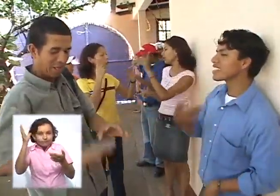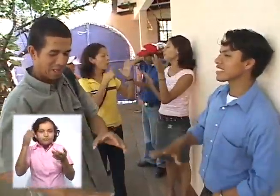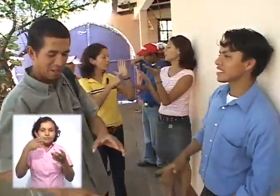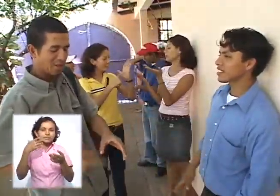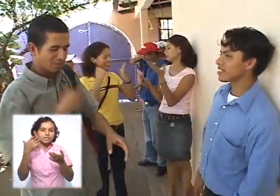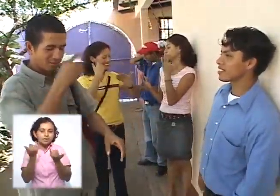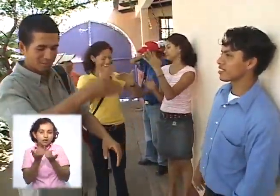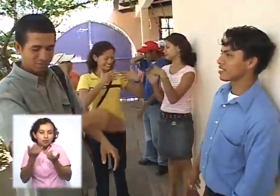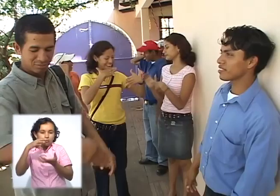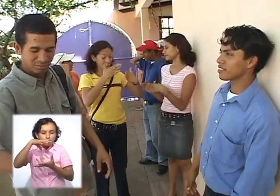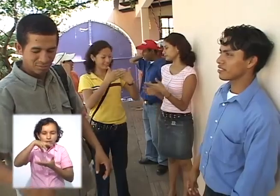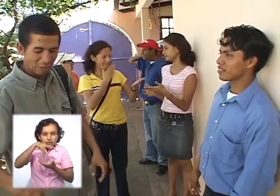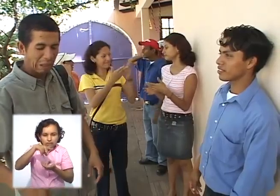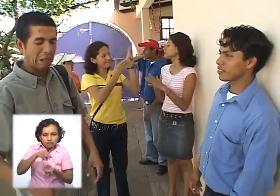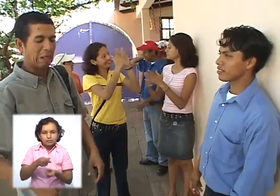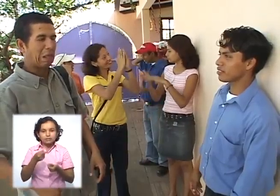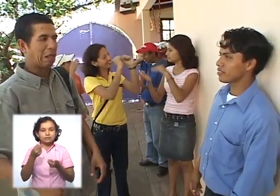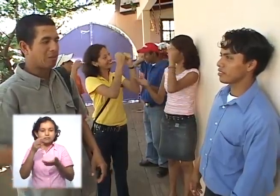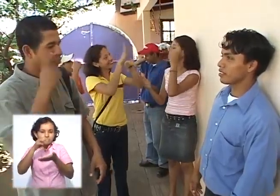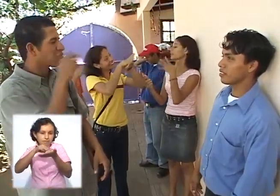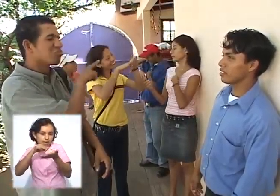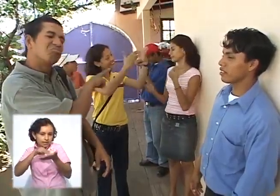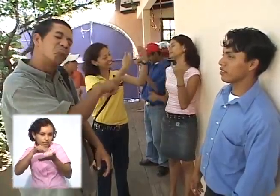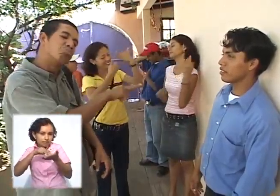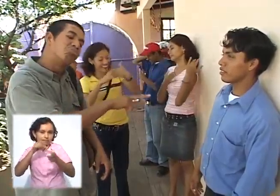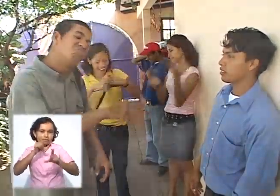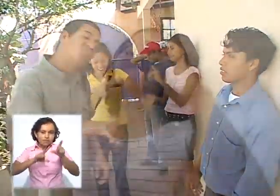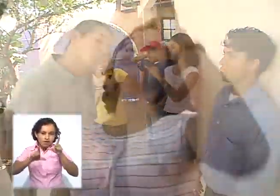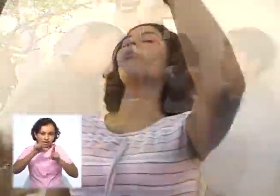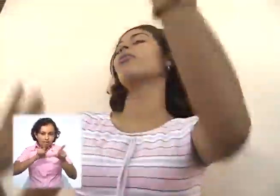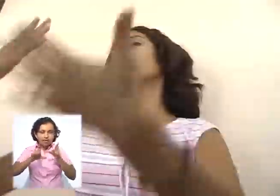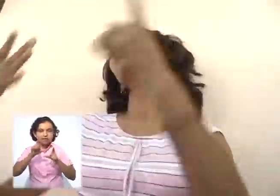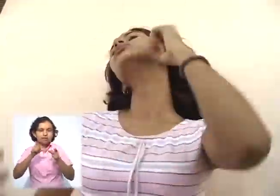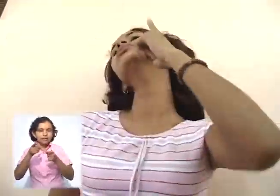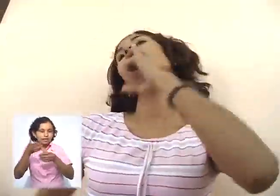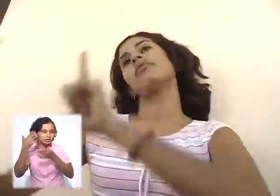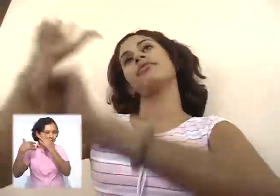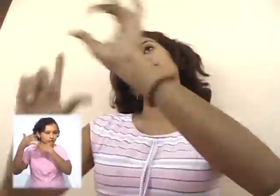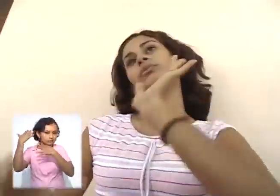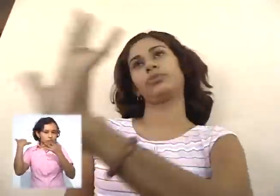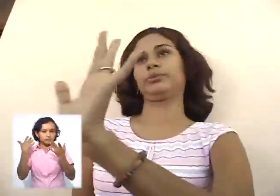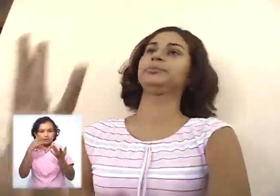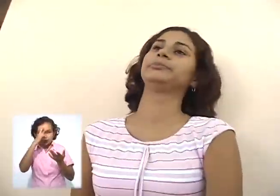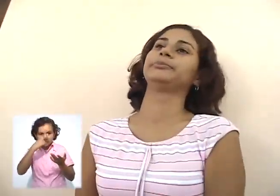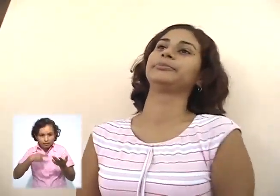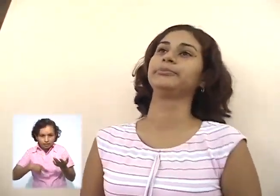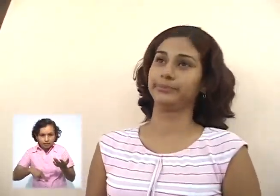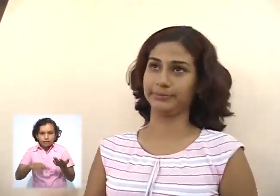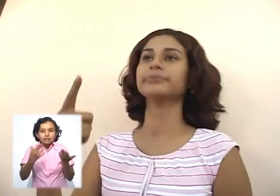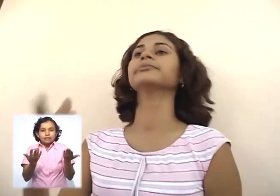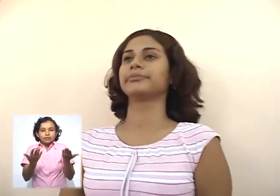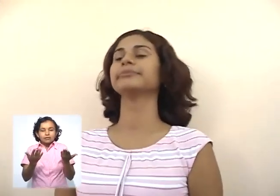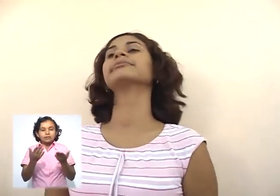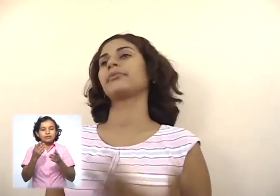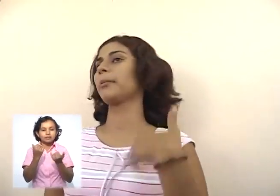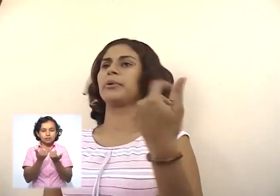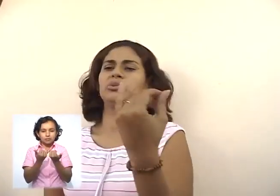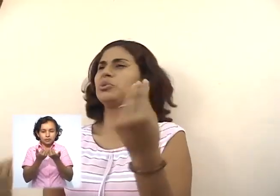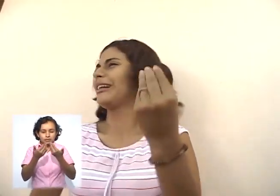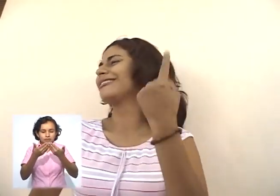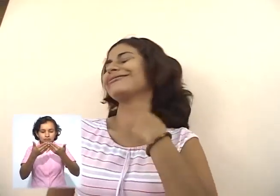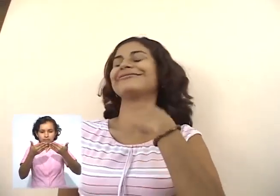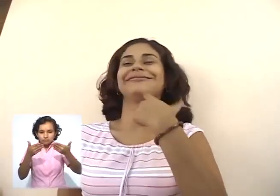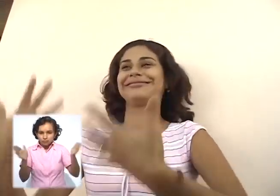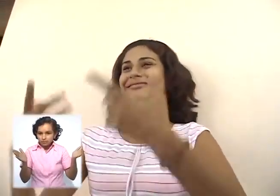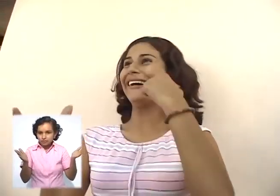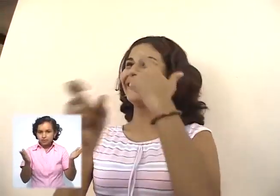conocimientos. Historia, matemática, literatura y teología. Una vez que empiezan a hablar,